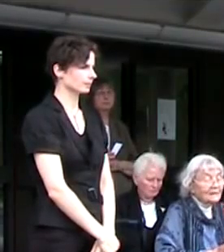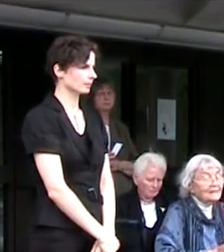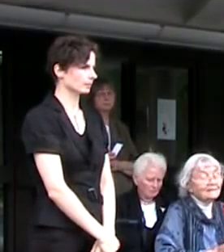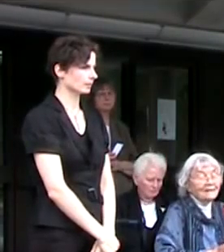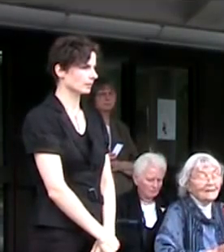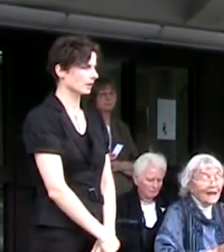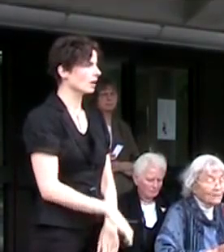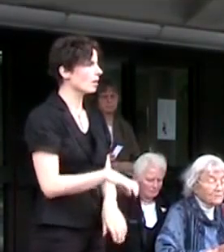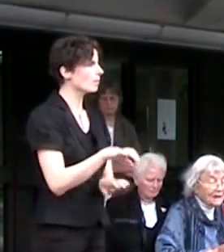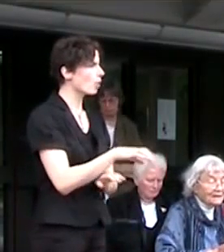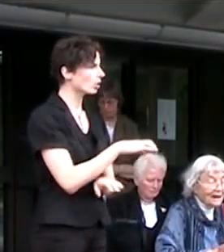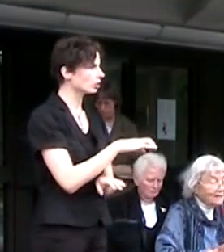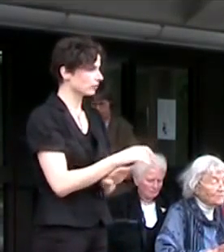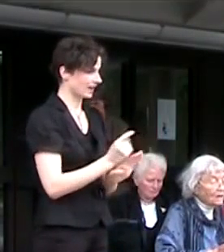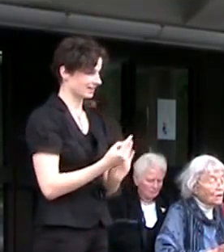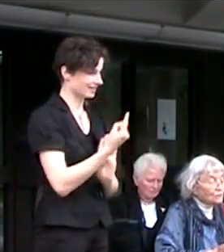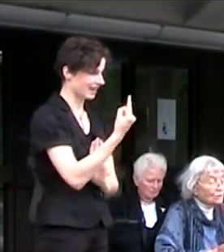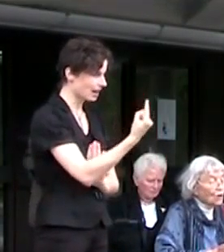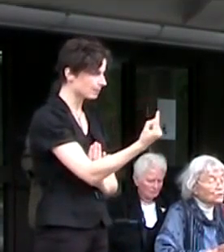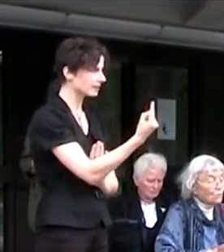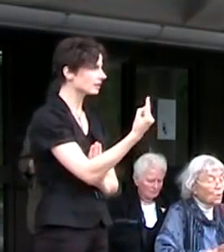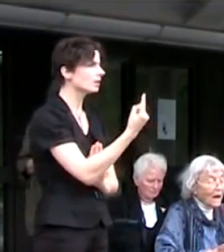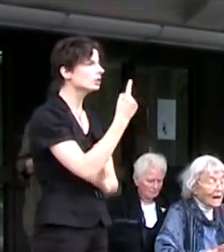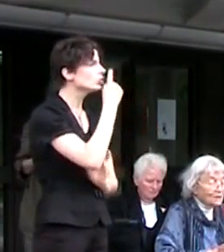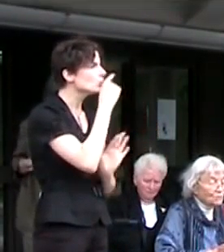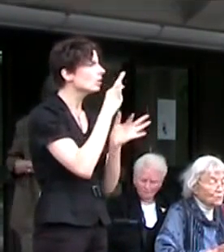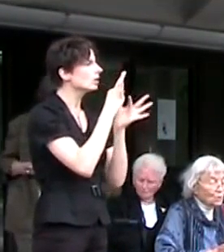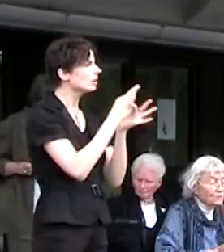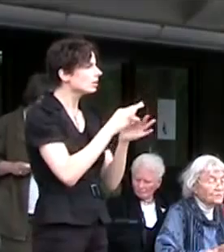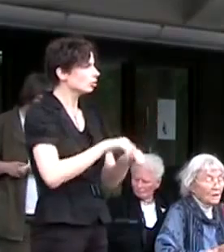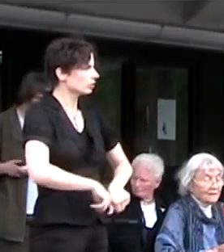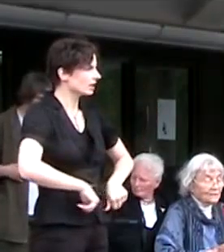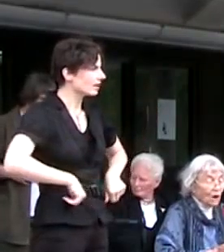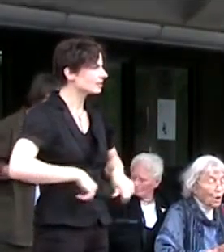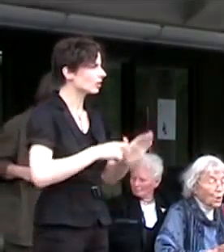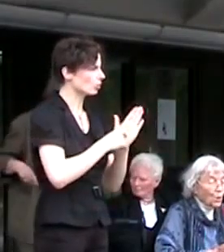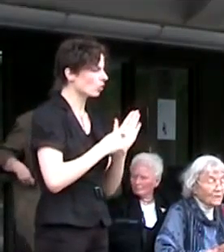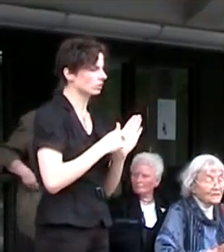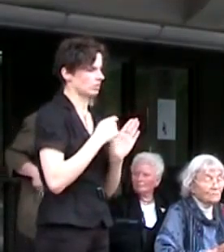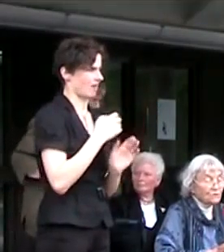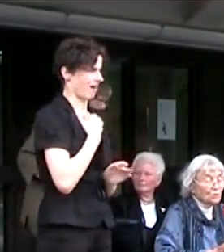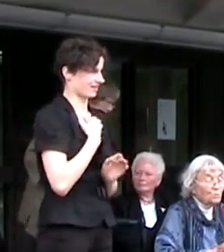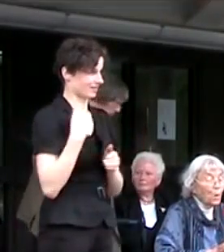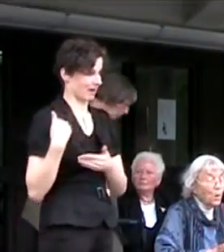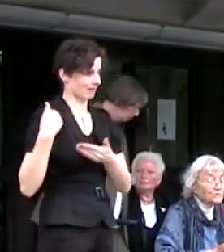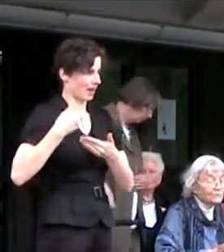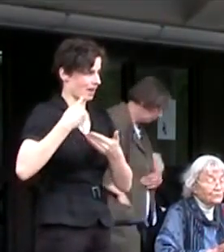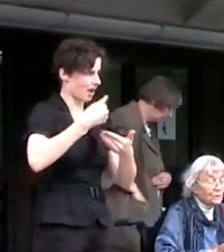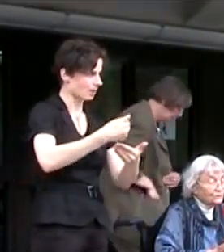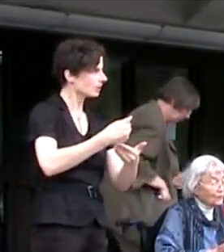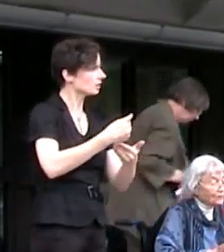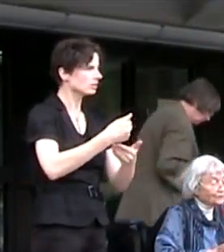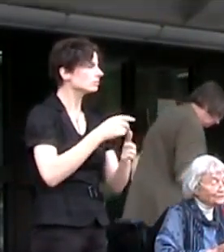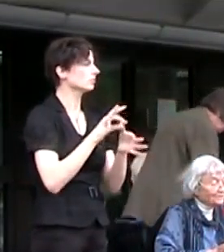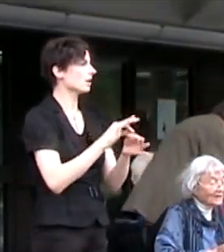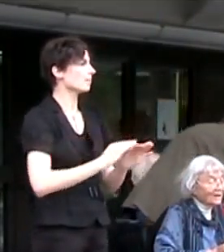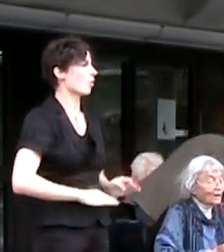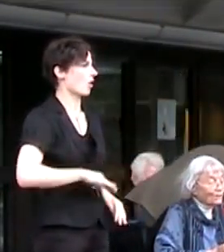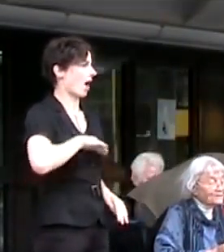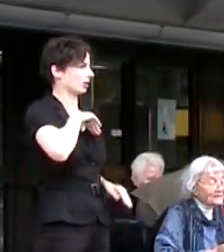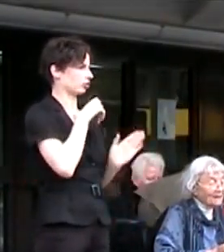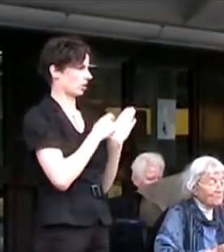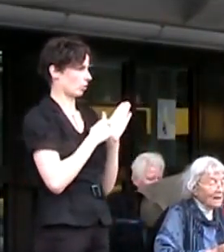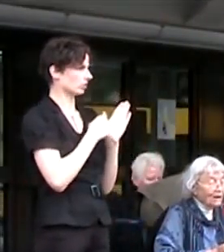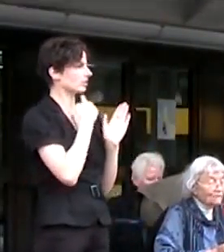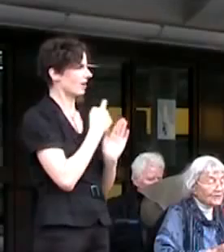Sterilisierung nicht gegen Erbkrankheiten, sondern aus moralischem Grund, das Auge, das mich zum Bösen führt, forderte